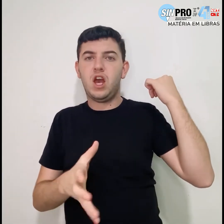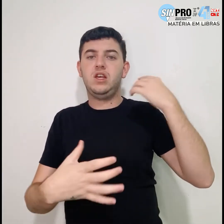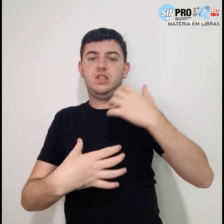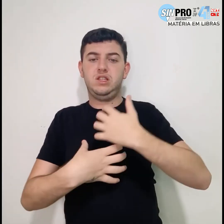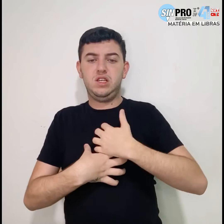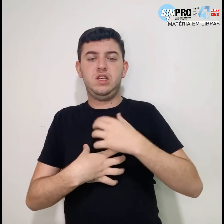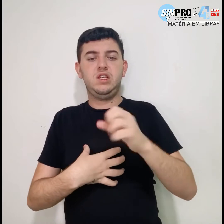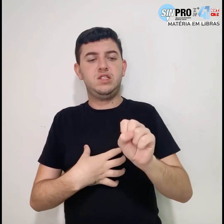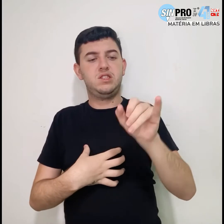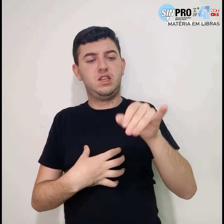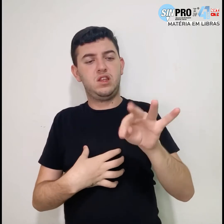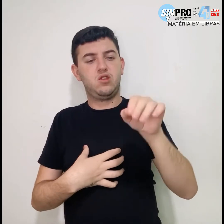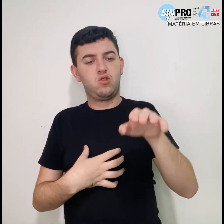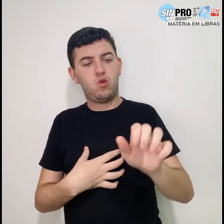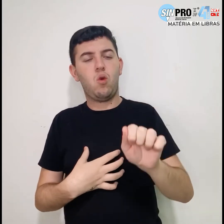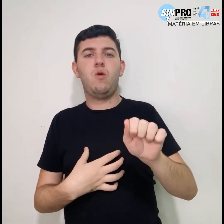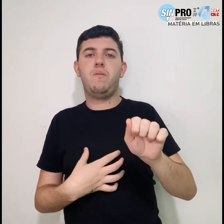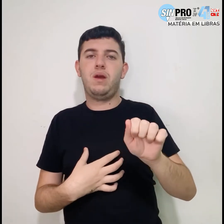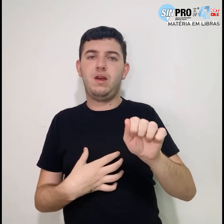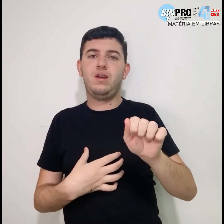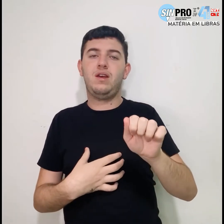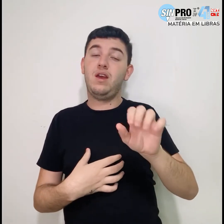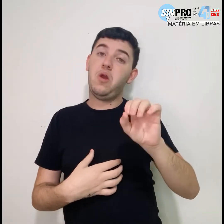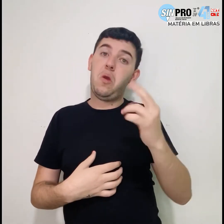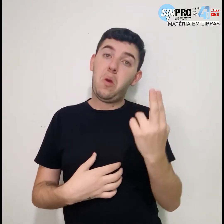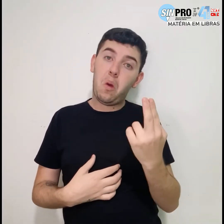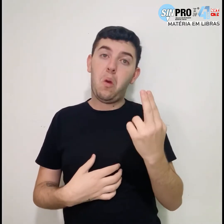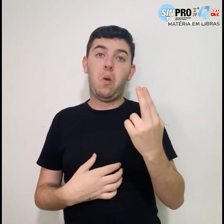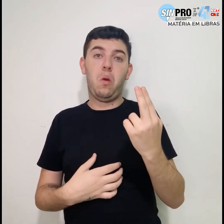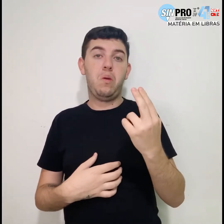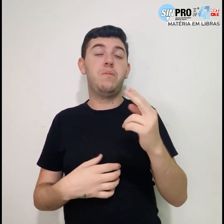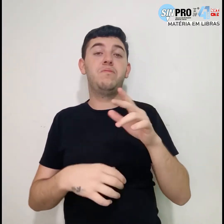sintoma, quer seja do caso, quer seja do óbito.